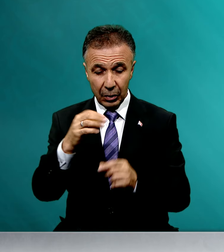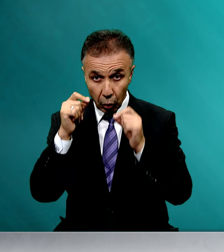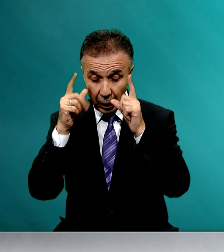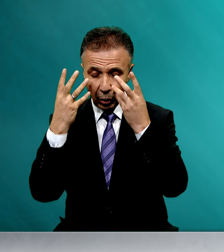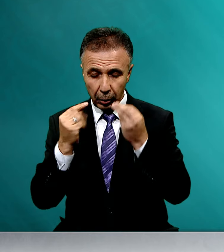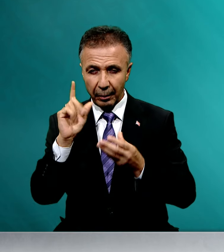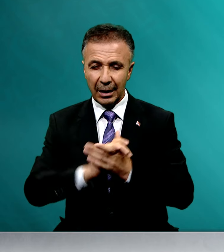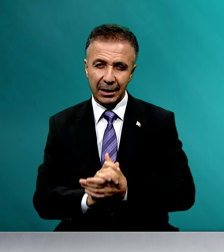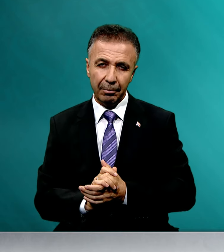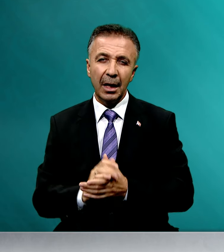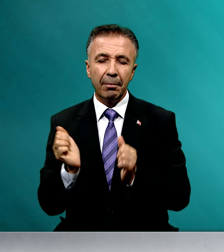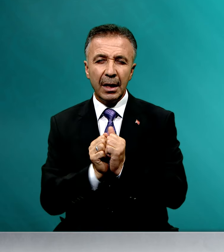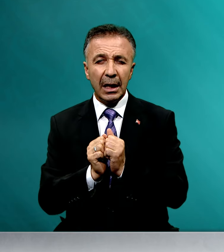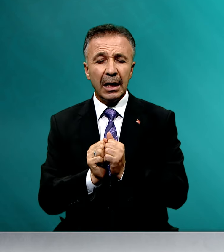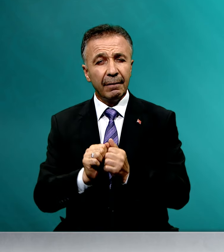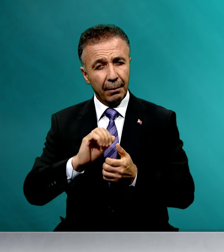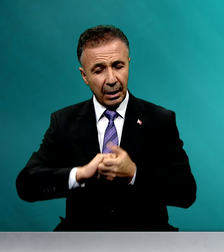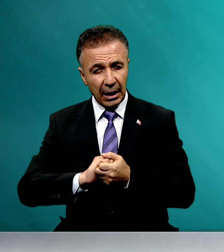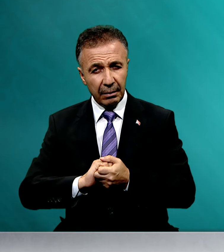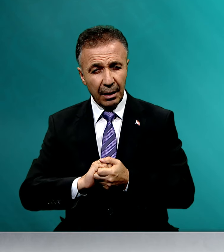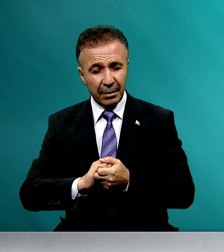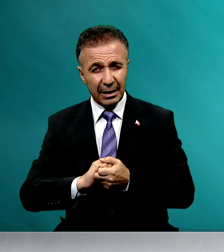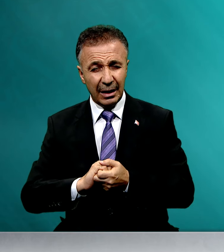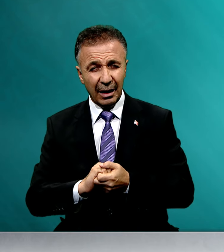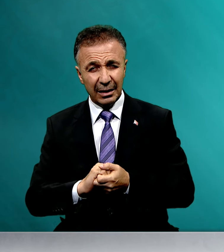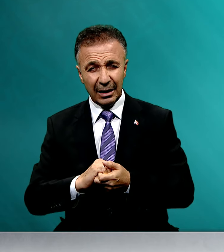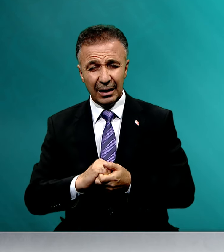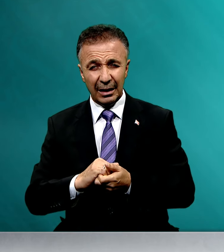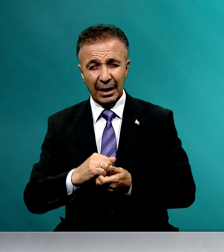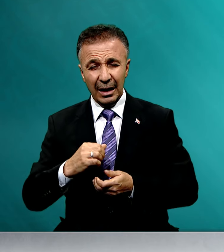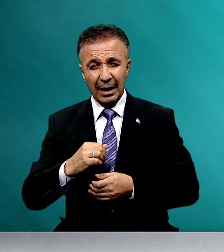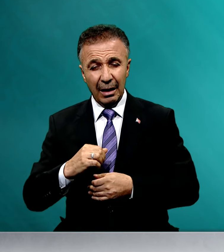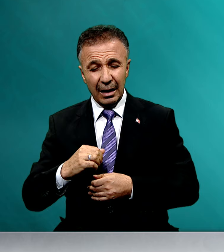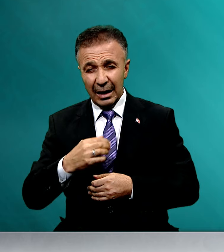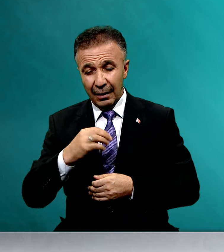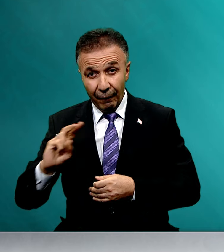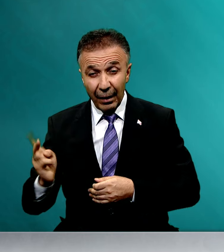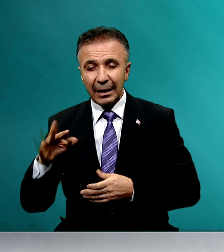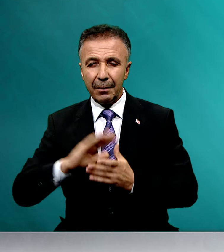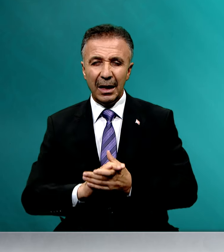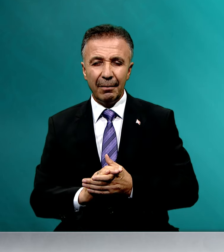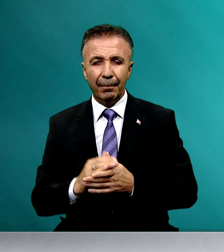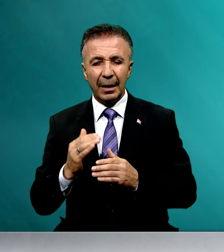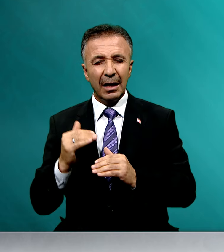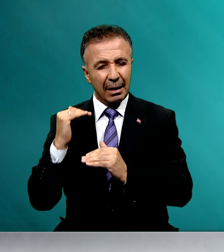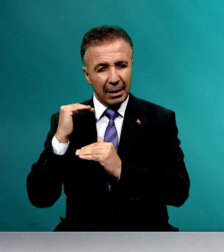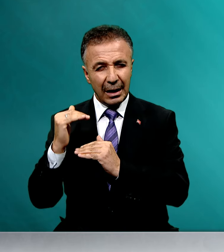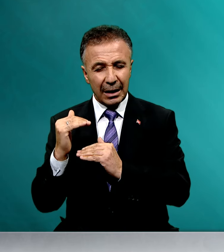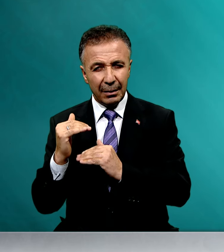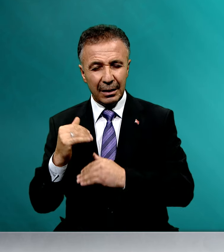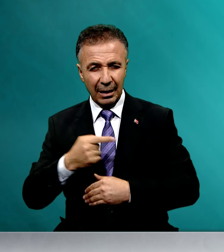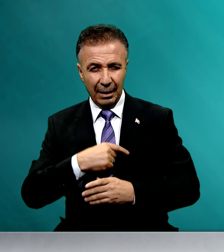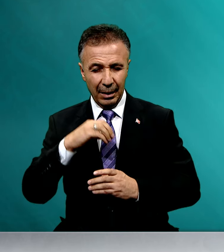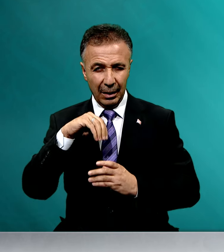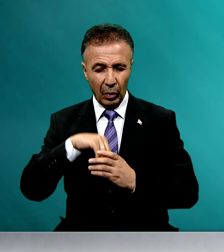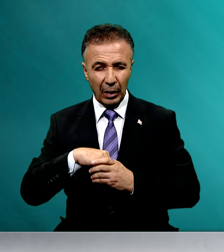ve beraberliğimizden asla ödün vermeyelim. Milletimizin mayası olan ve dini hayatımızı ayakta